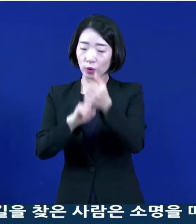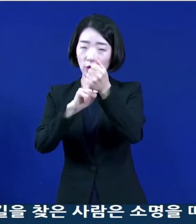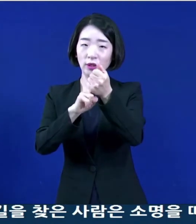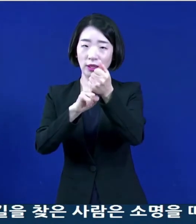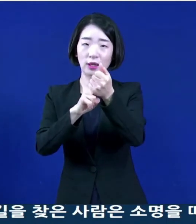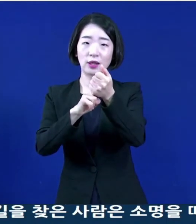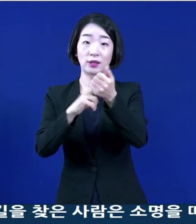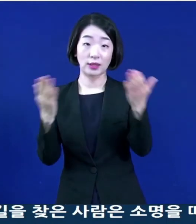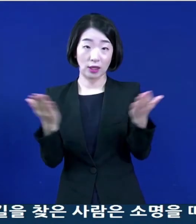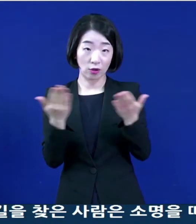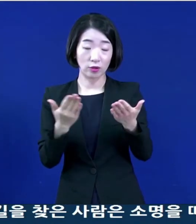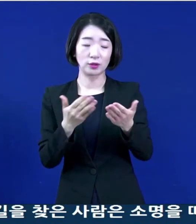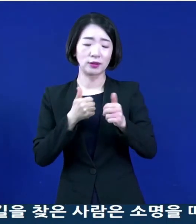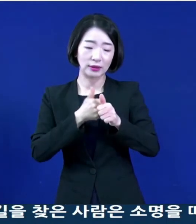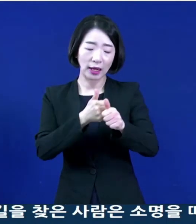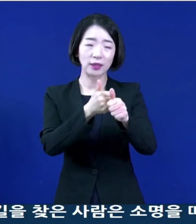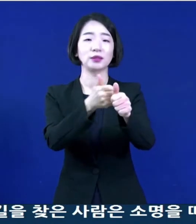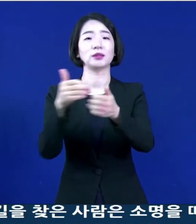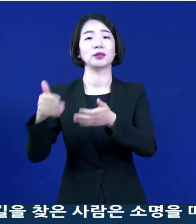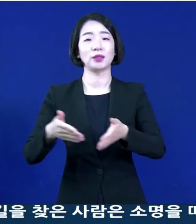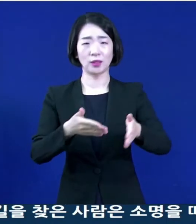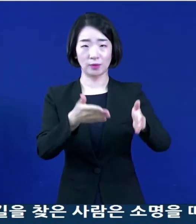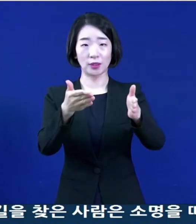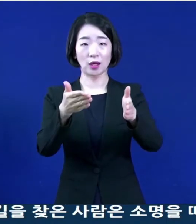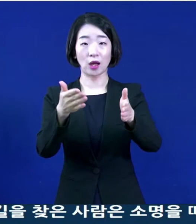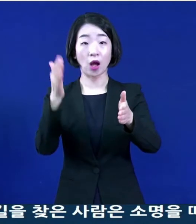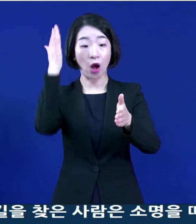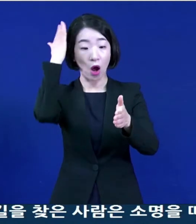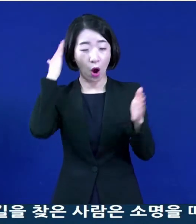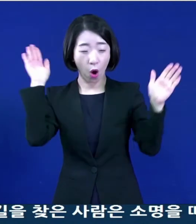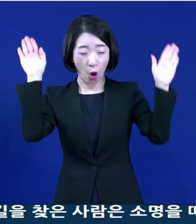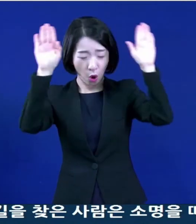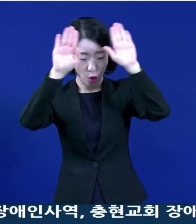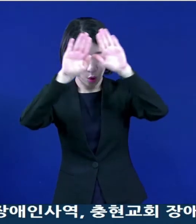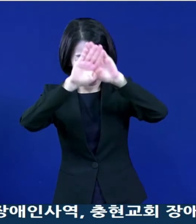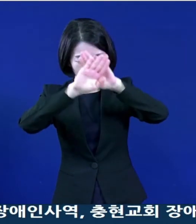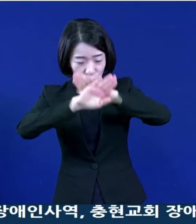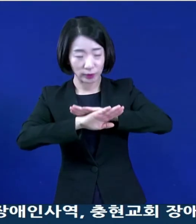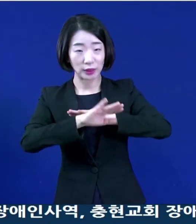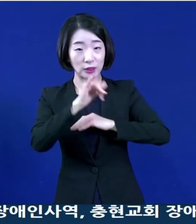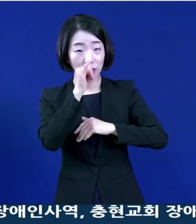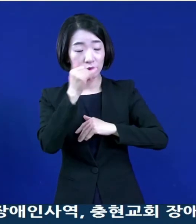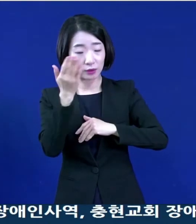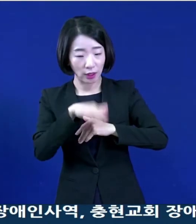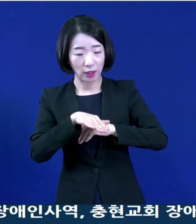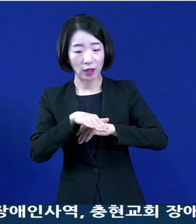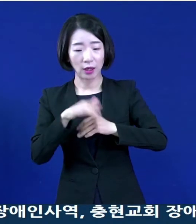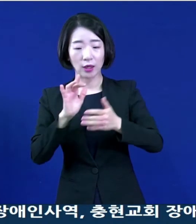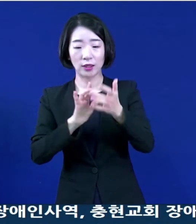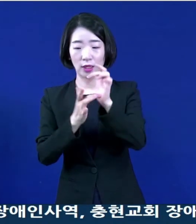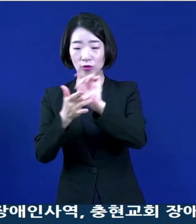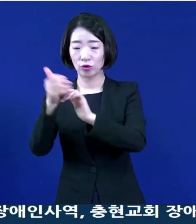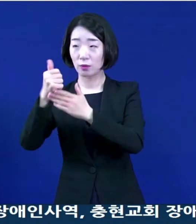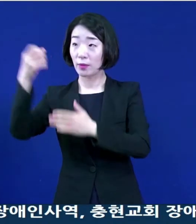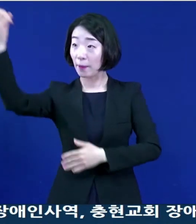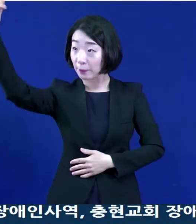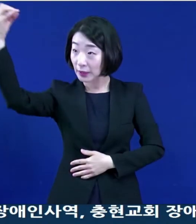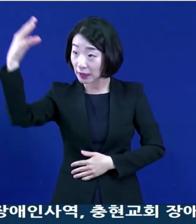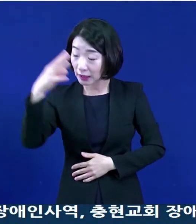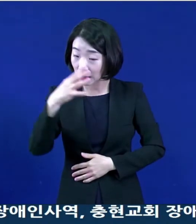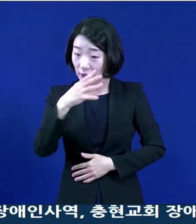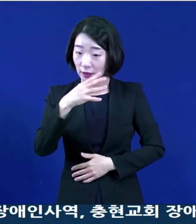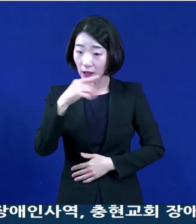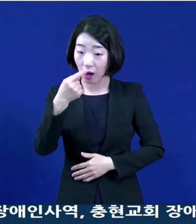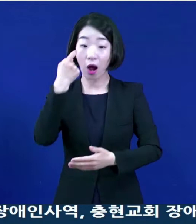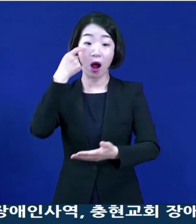봅니다. 어둠의 빛이 비추어져서 내 안에 생명이 있고 내가 나아가야 될 인생의 길을 찾은